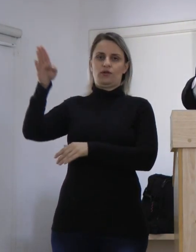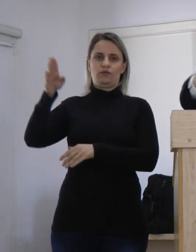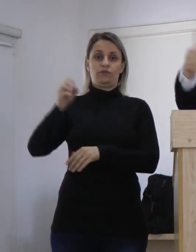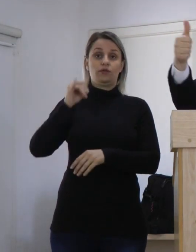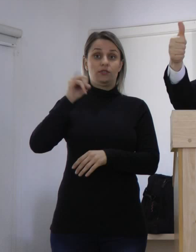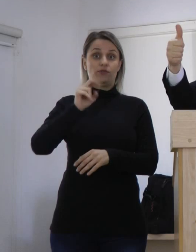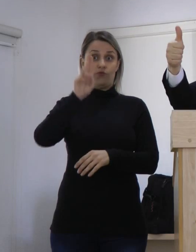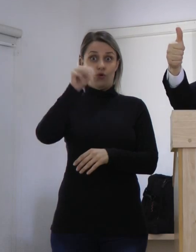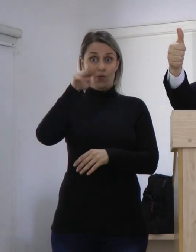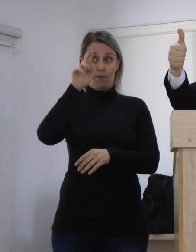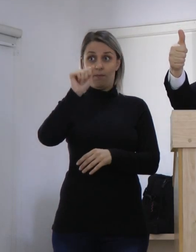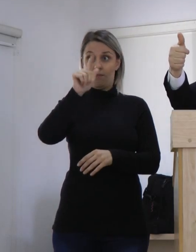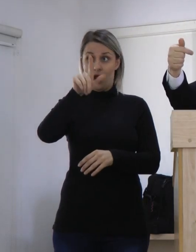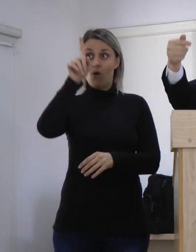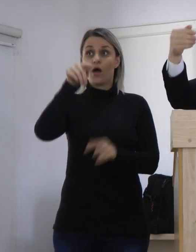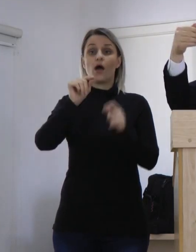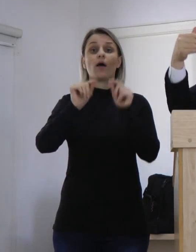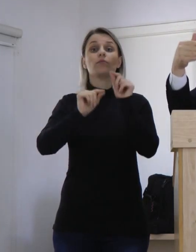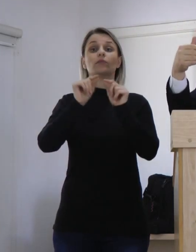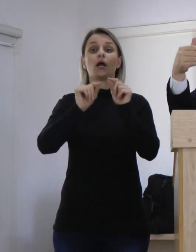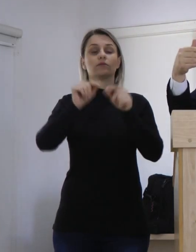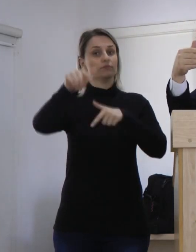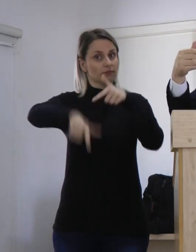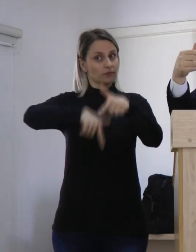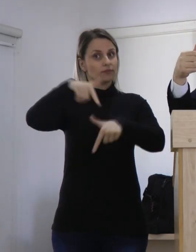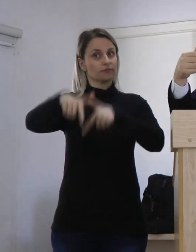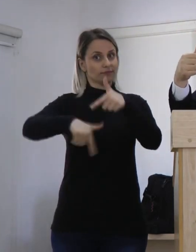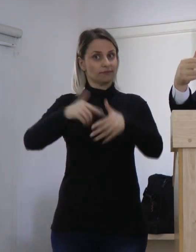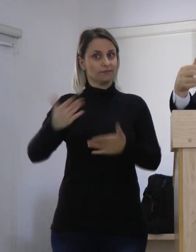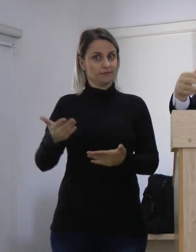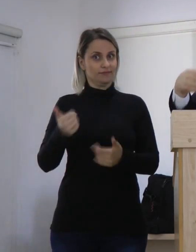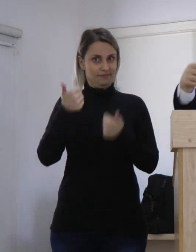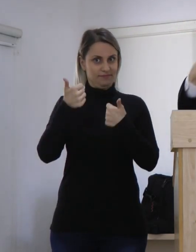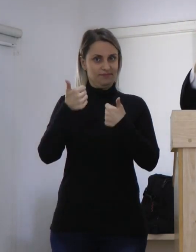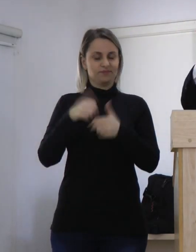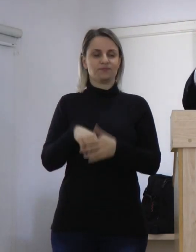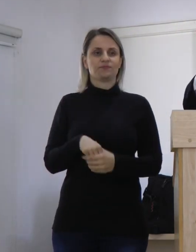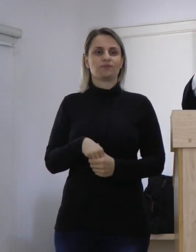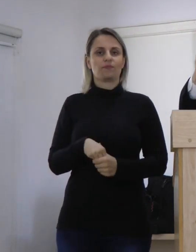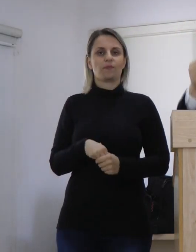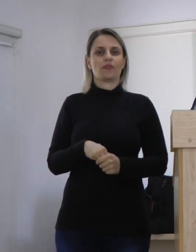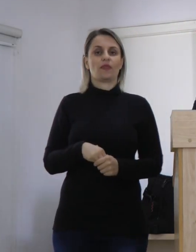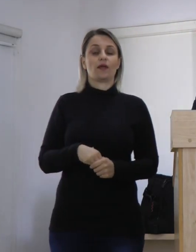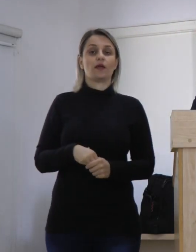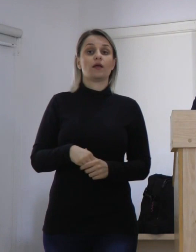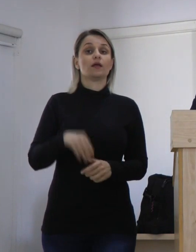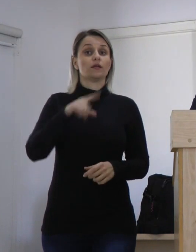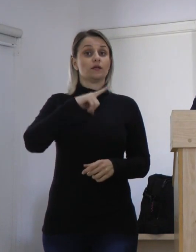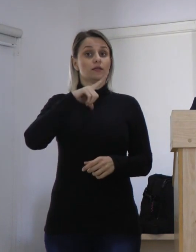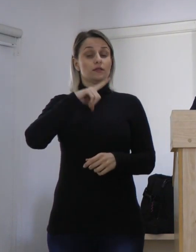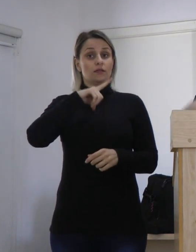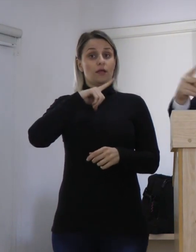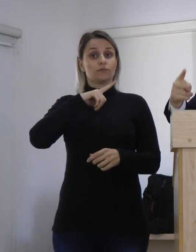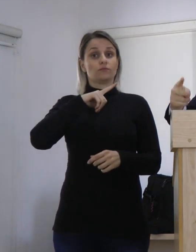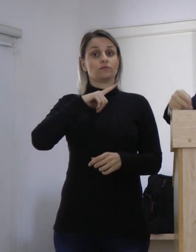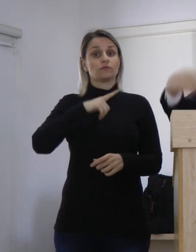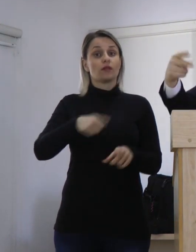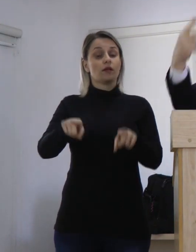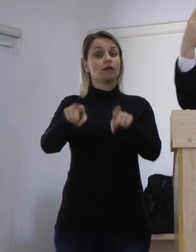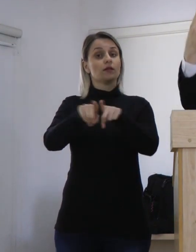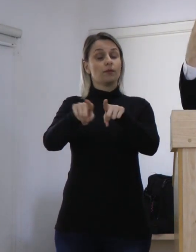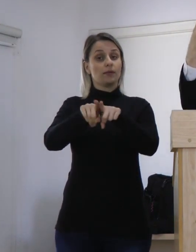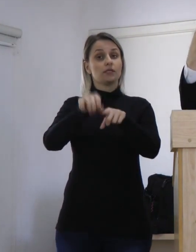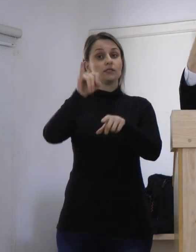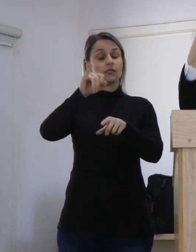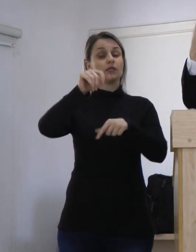trabalho. E diz o livro que quem trabalha nas regiões umbralinas tem direito ao bônus hora